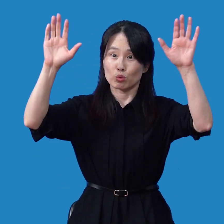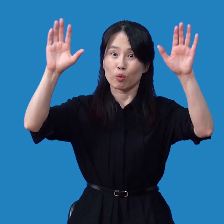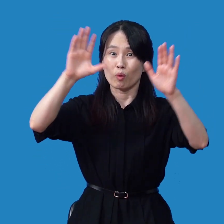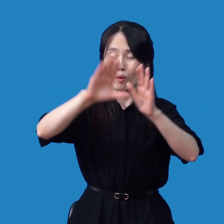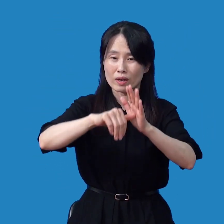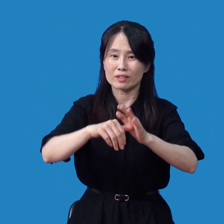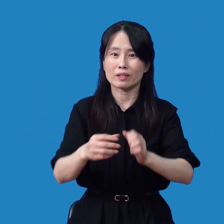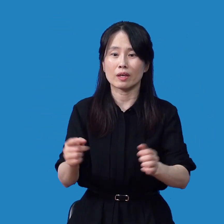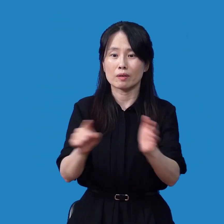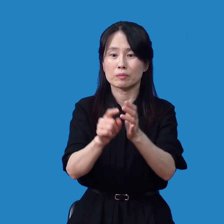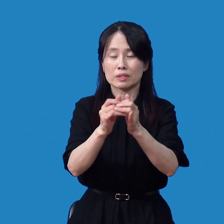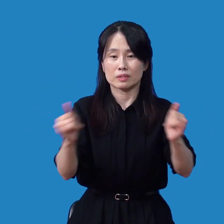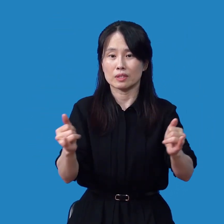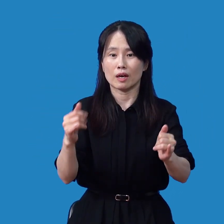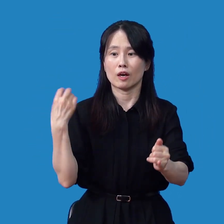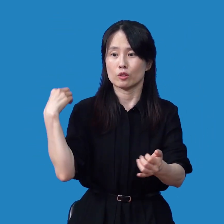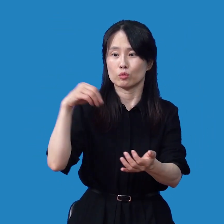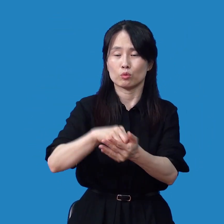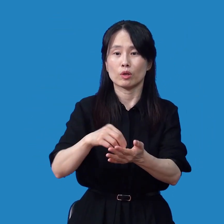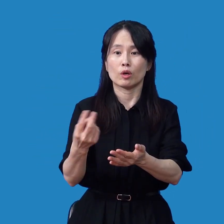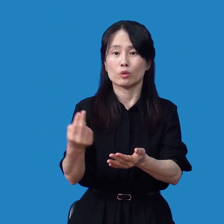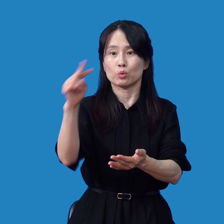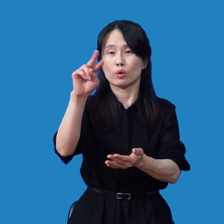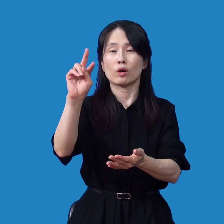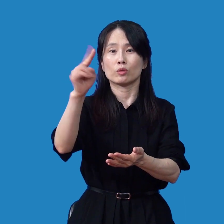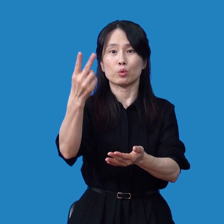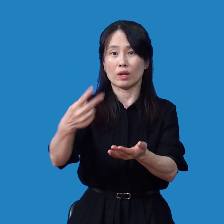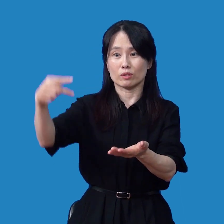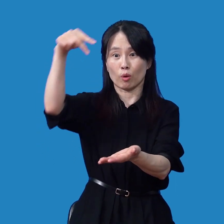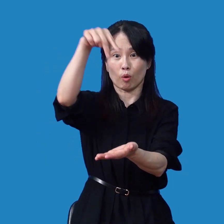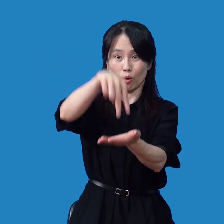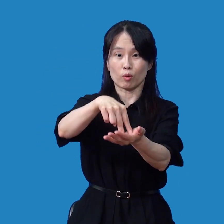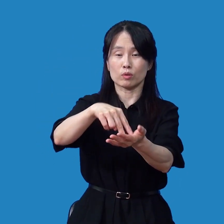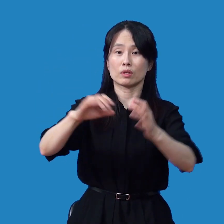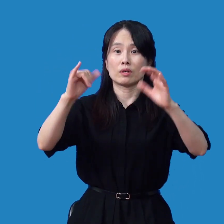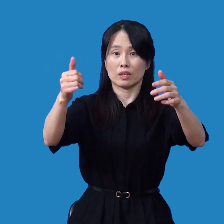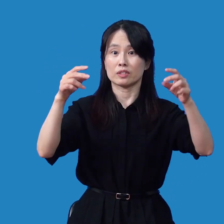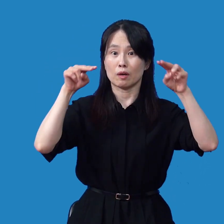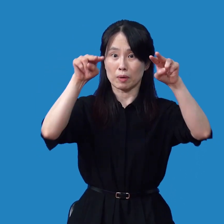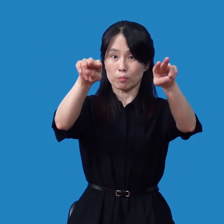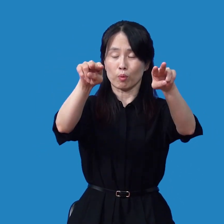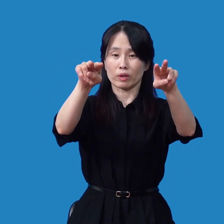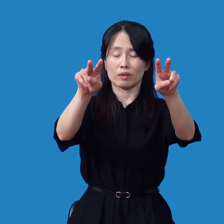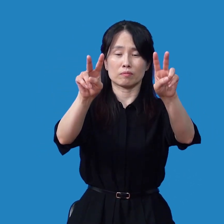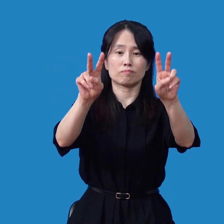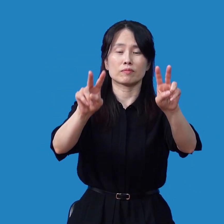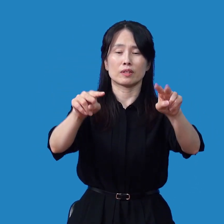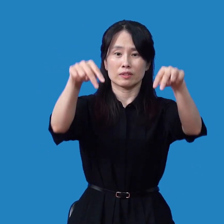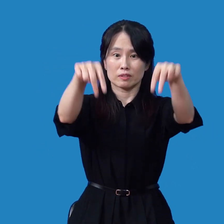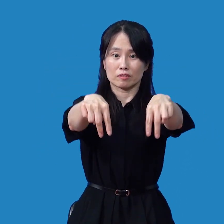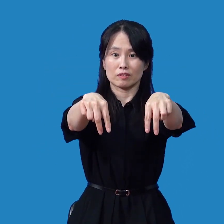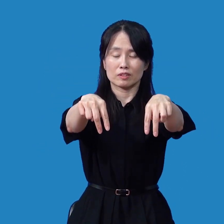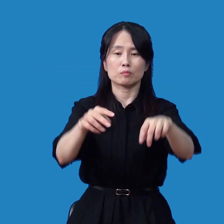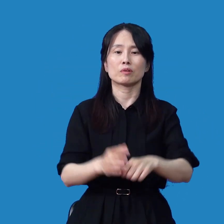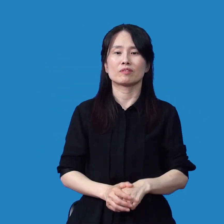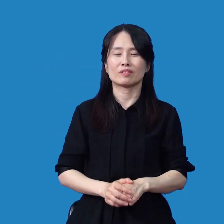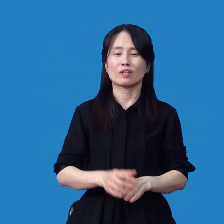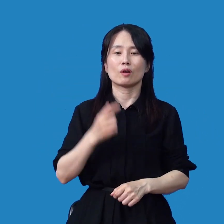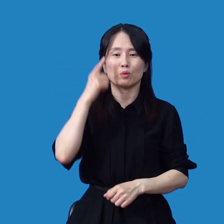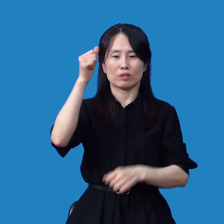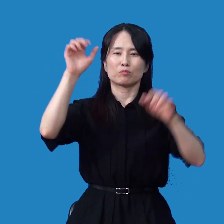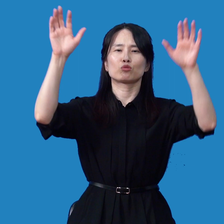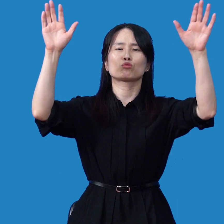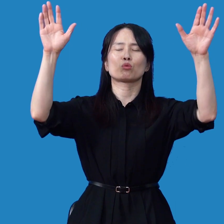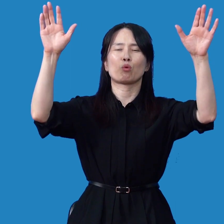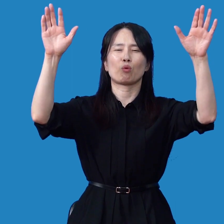성도들을 뒤돌아서게 해서 저 밖을, 세상을 바라보게 하고 그 뒷꼭지 위에 손을 들고 축도를 합니다.